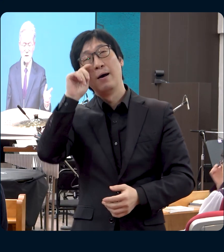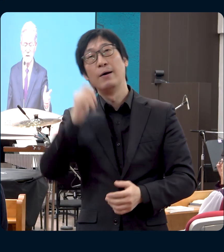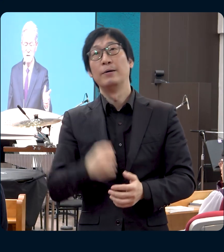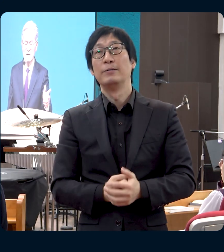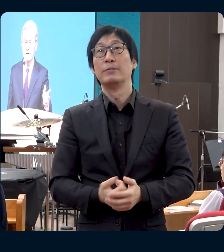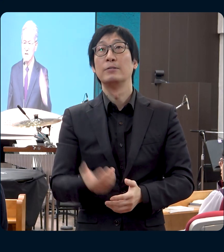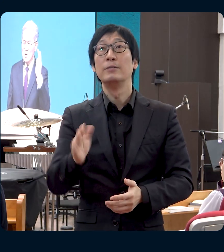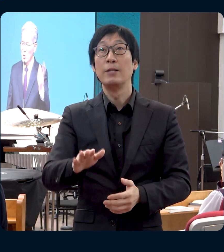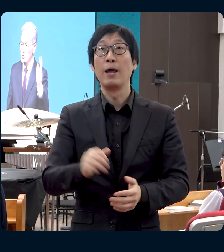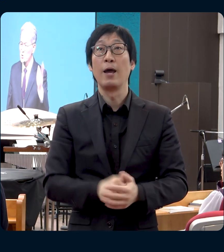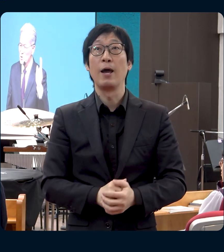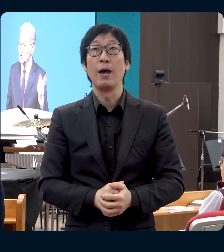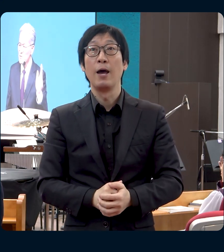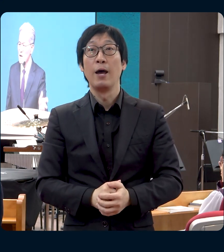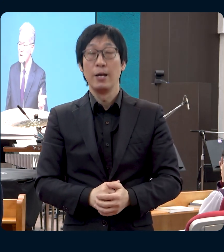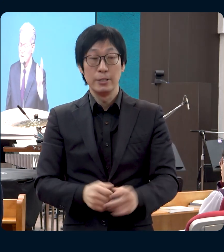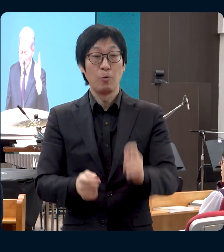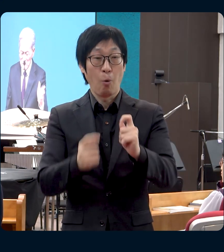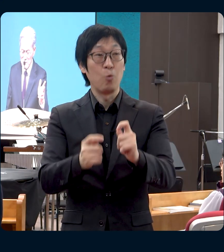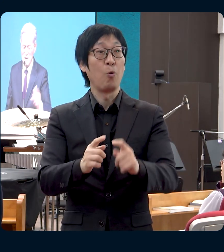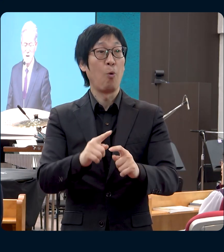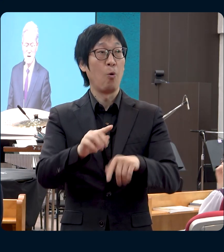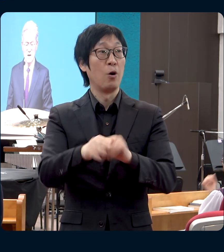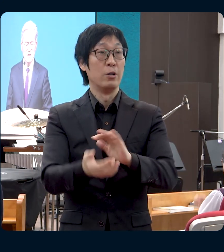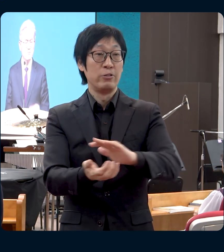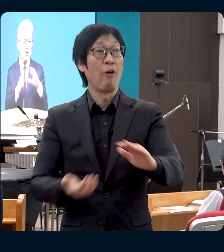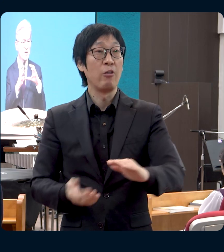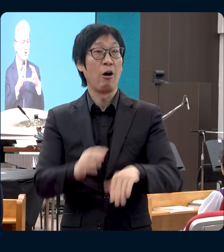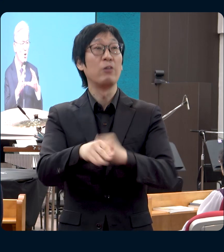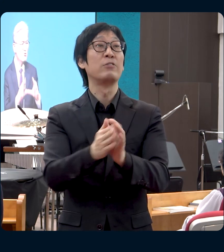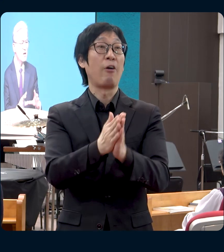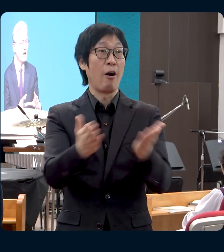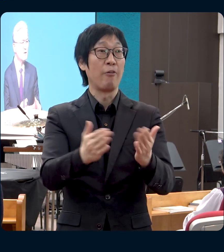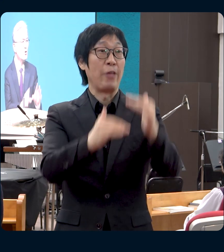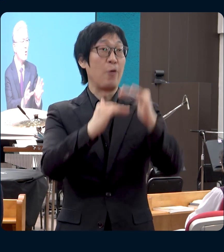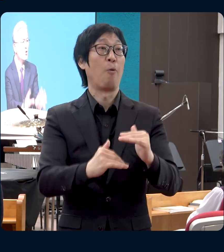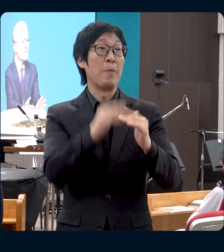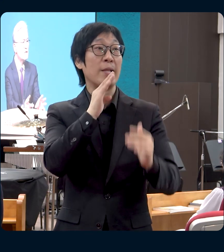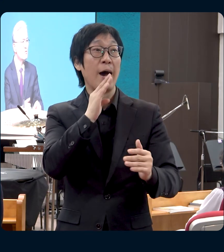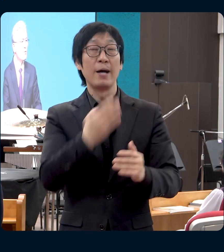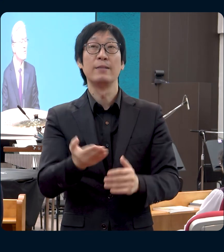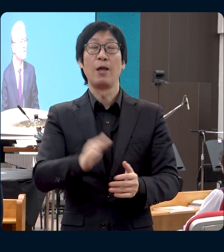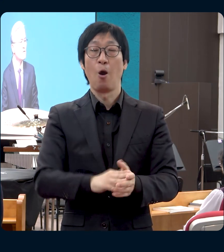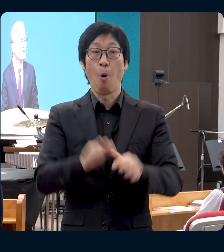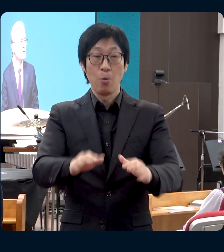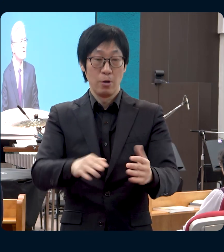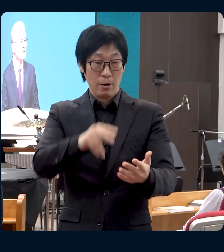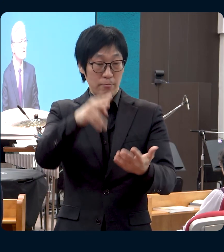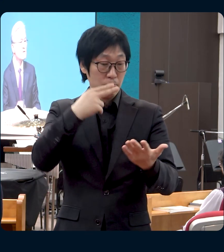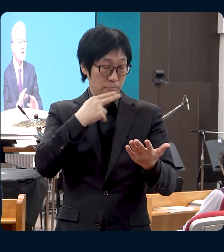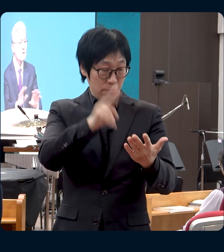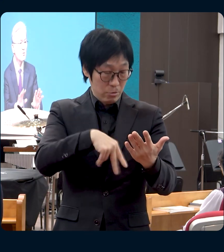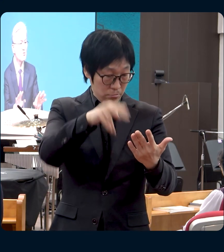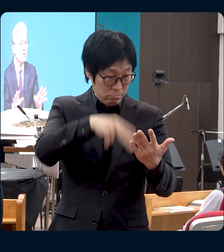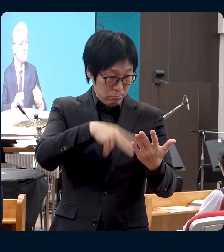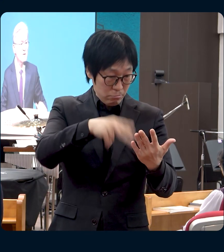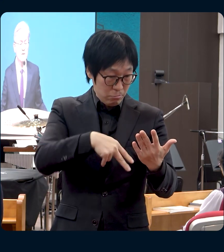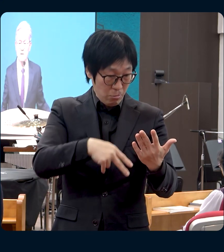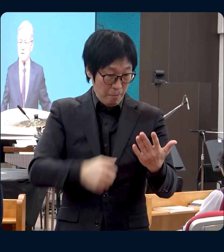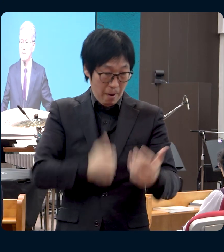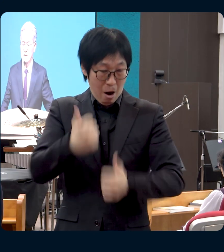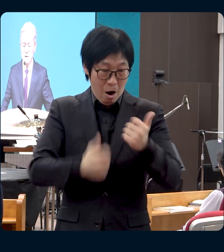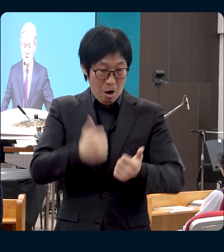분명한데, 그게 고린도전서인데, 그런데 이 편지의 서두에 해당하는 오늘 말씀을 보면 그걸 찾아볼 수가